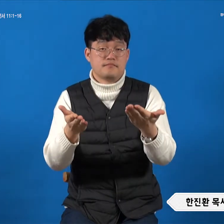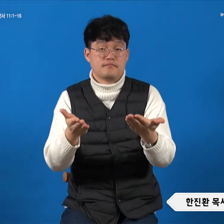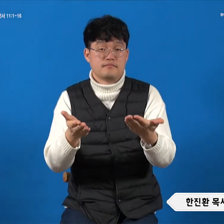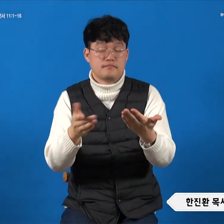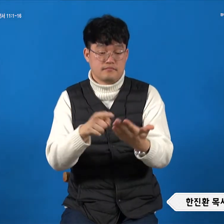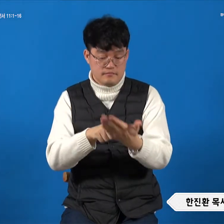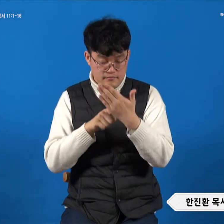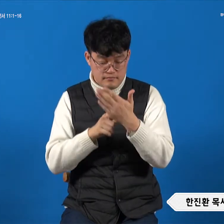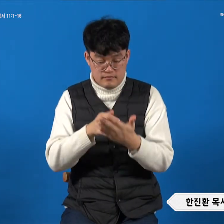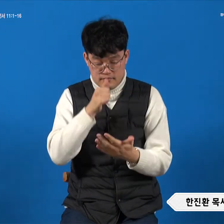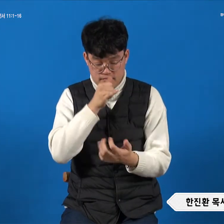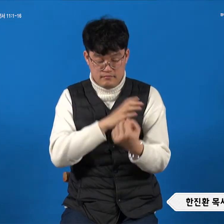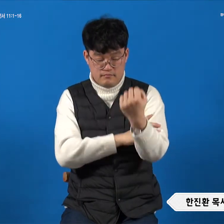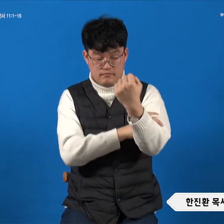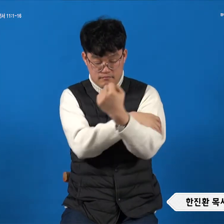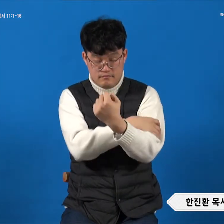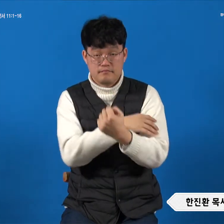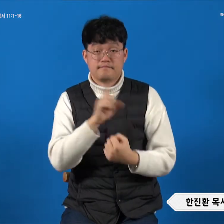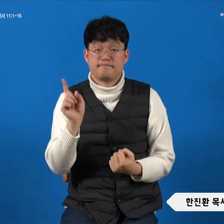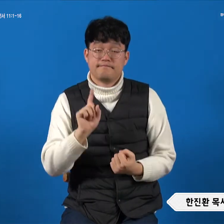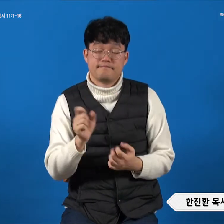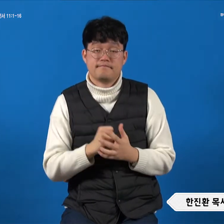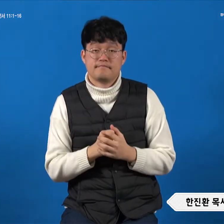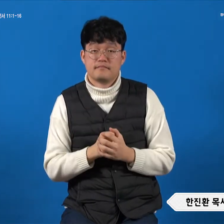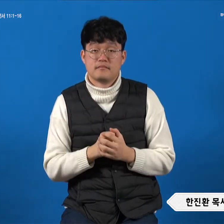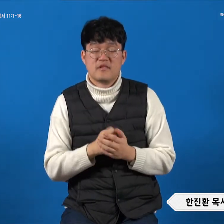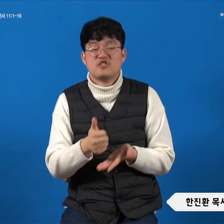성경이 가르치는 권위가 어떤 권위입니까?